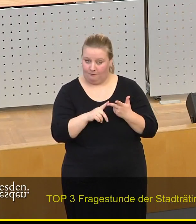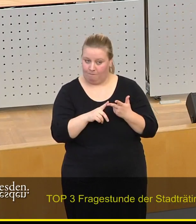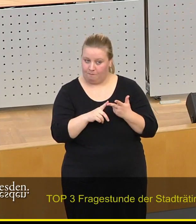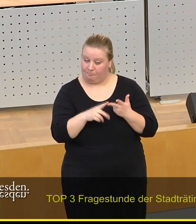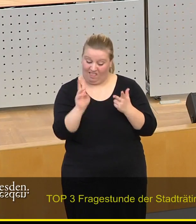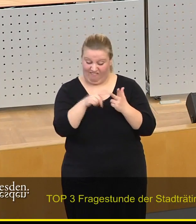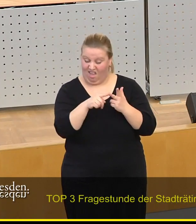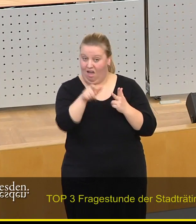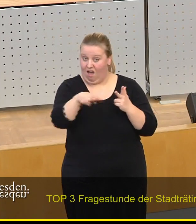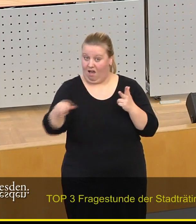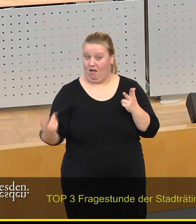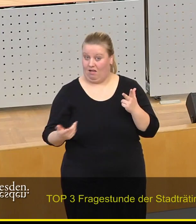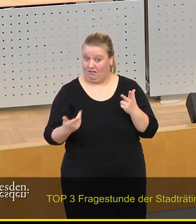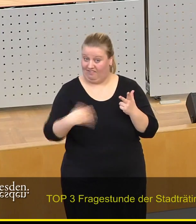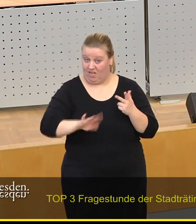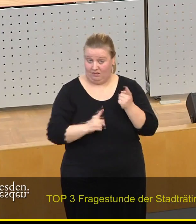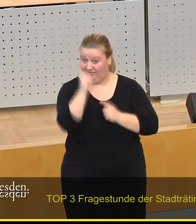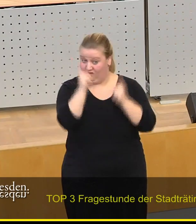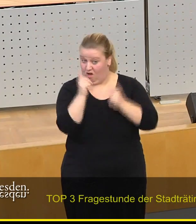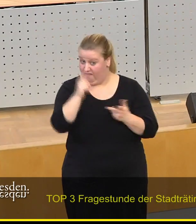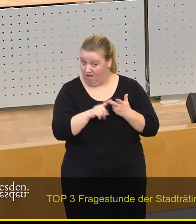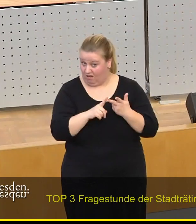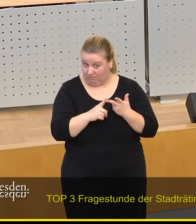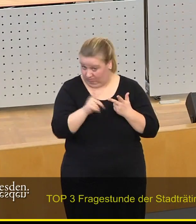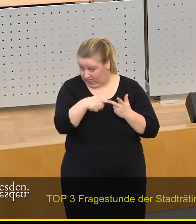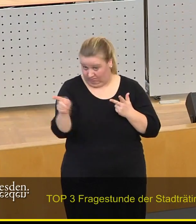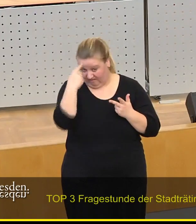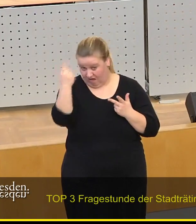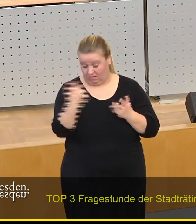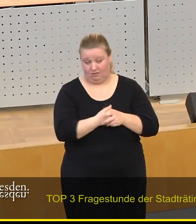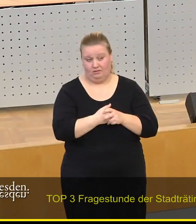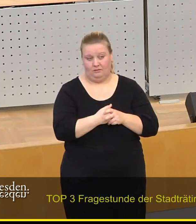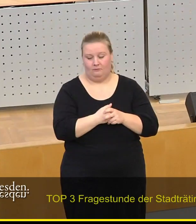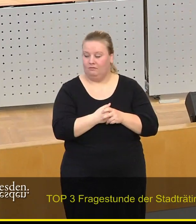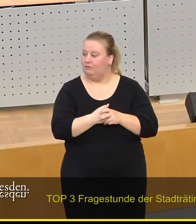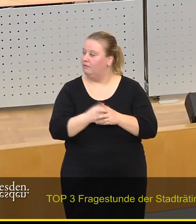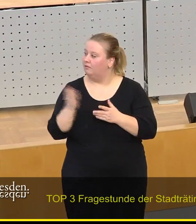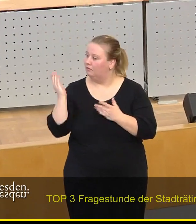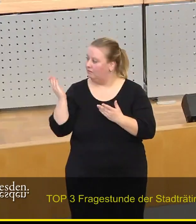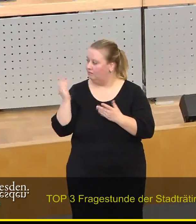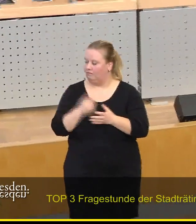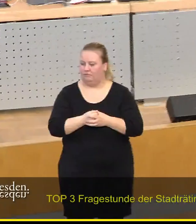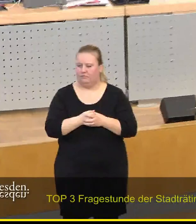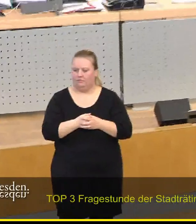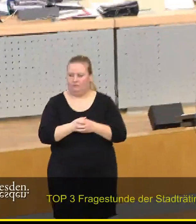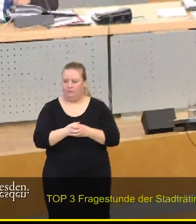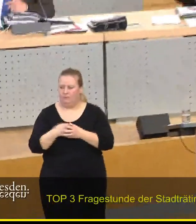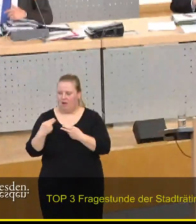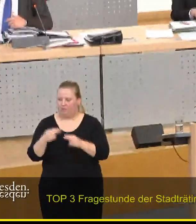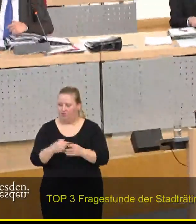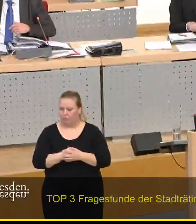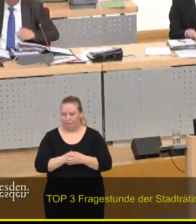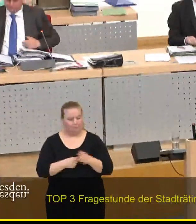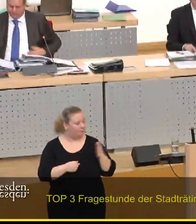die Unbekannten, die das Feuerwerk gezündet haben? Die Beantwortung übernimmt Kollege Sickel.